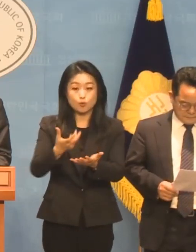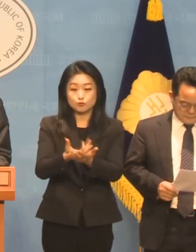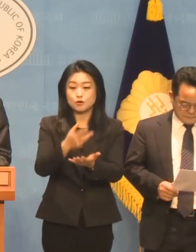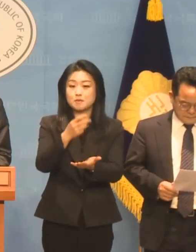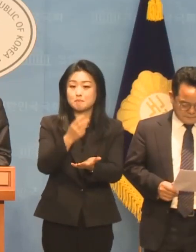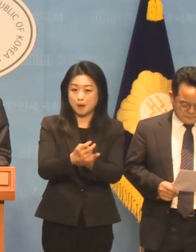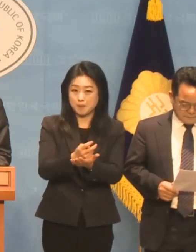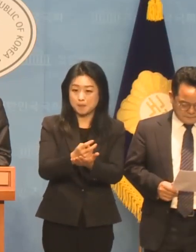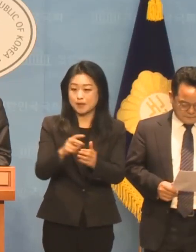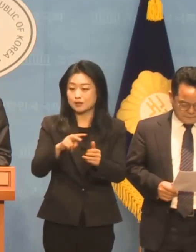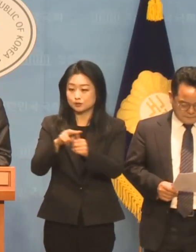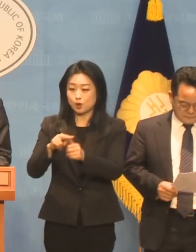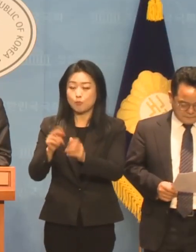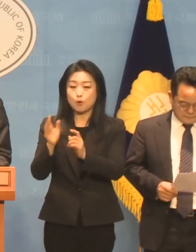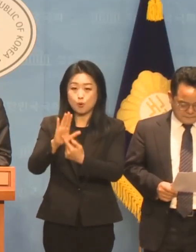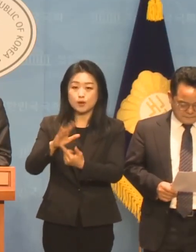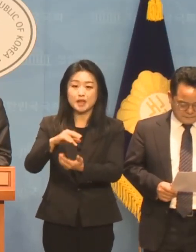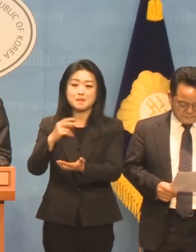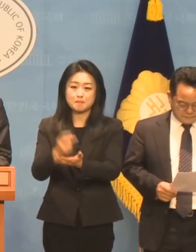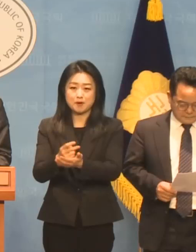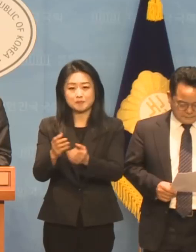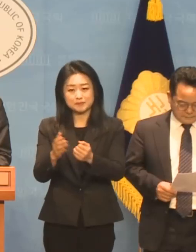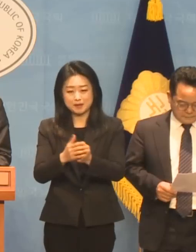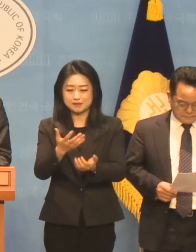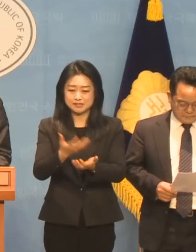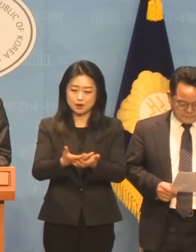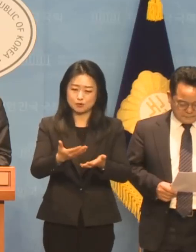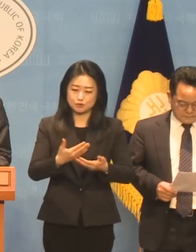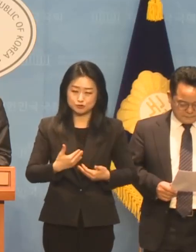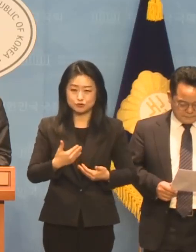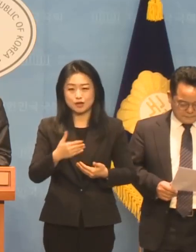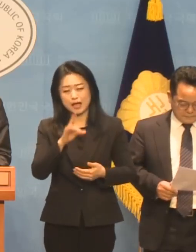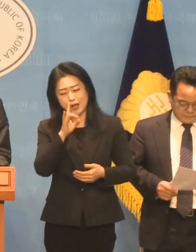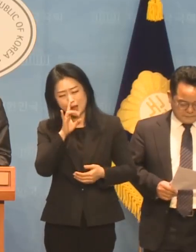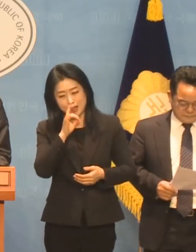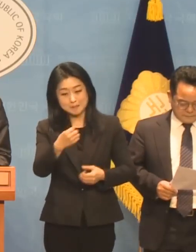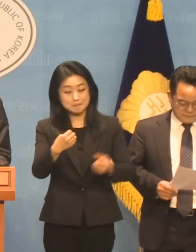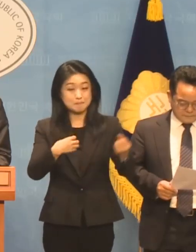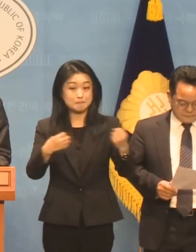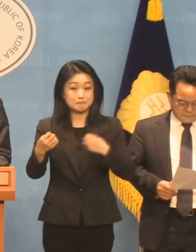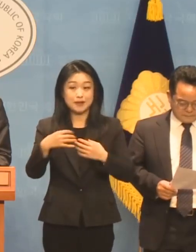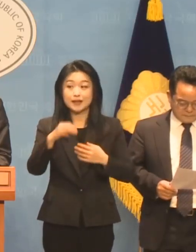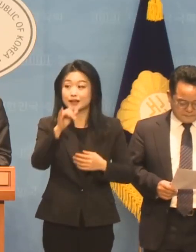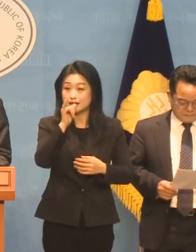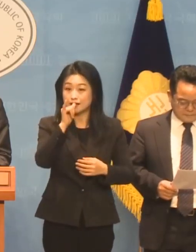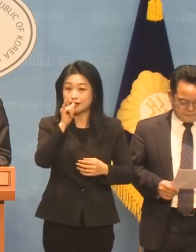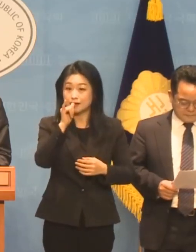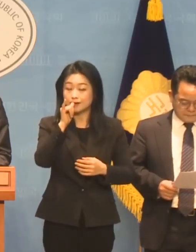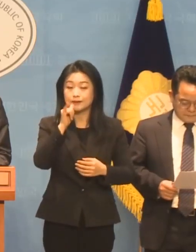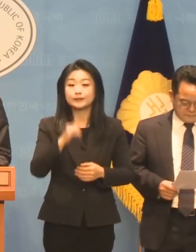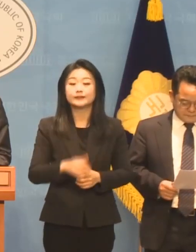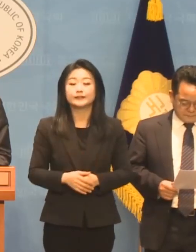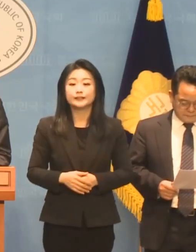기록물법, 정보공개법 등을 앞세워 최소한의 자료 요구에도 응하지 않은 상황입니다.